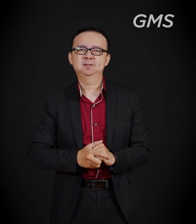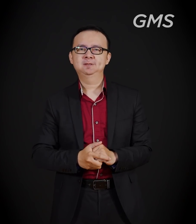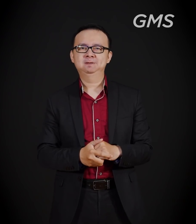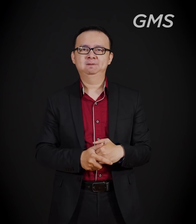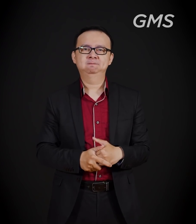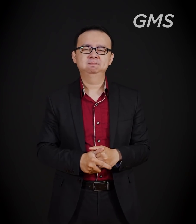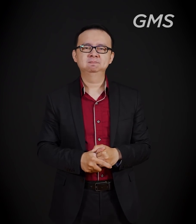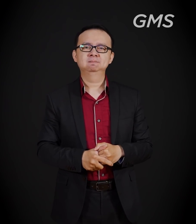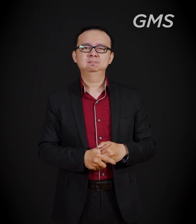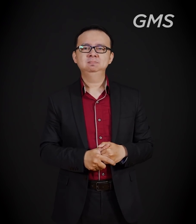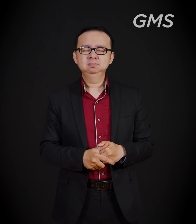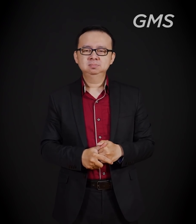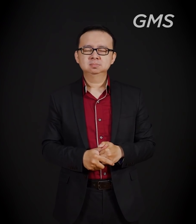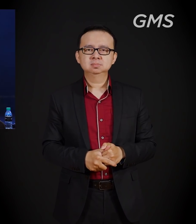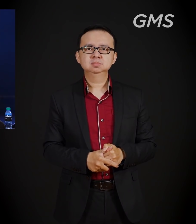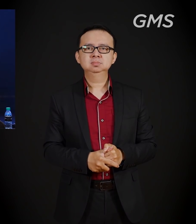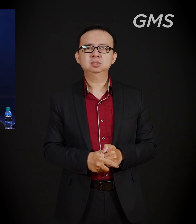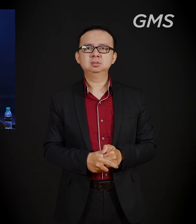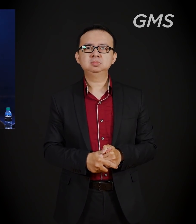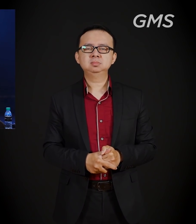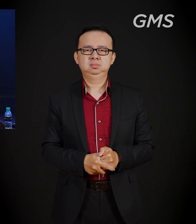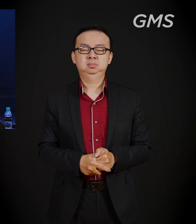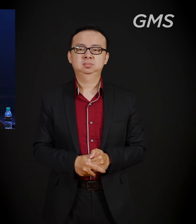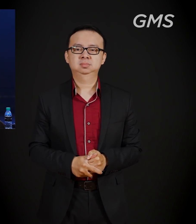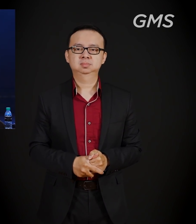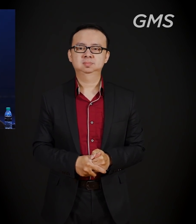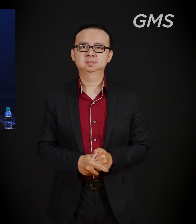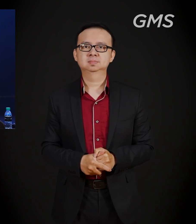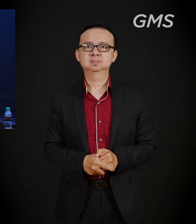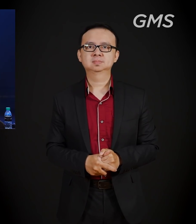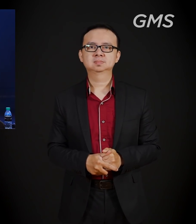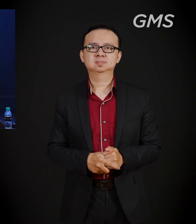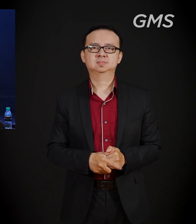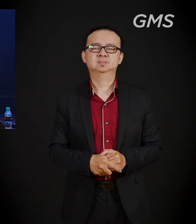Handphone masih nyicil, udah banting. Itu yang saya bilang.